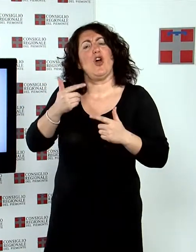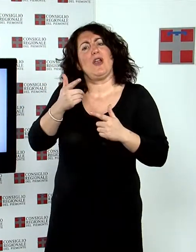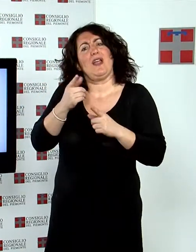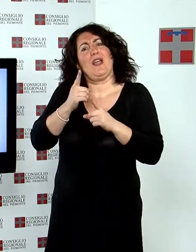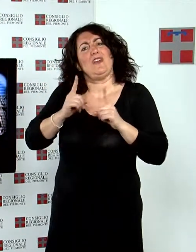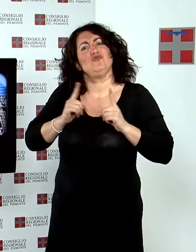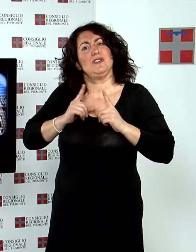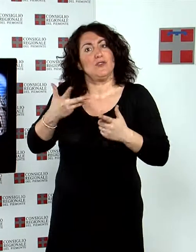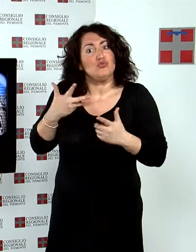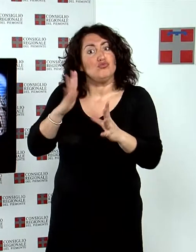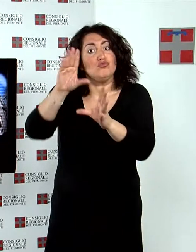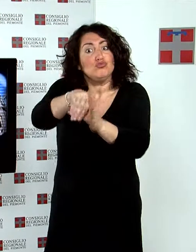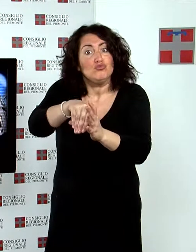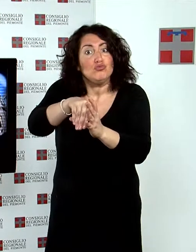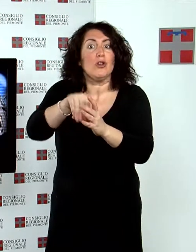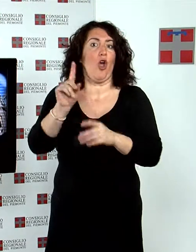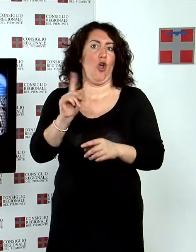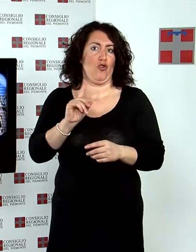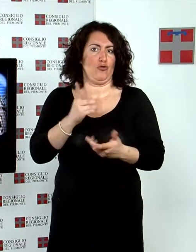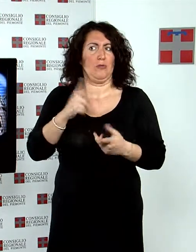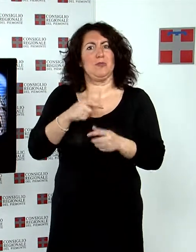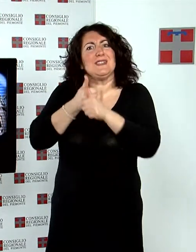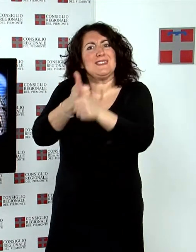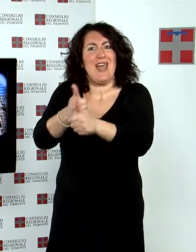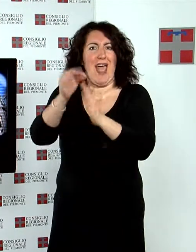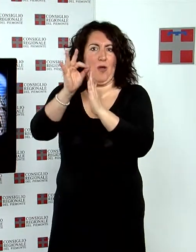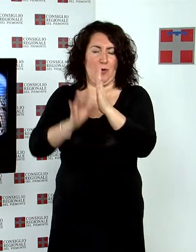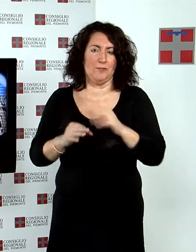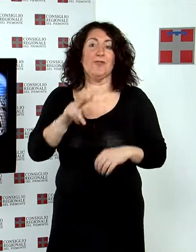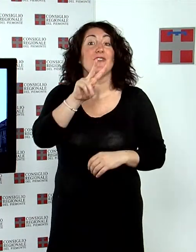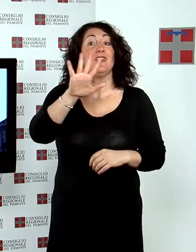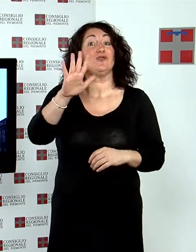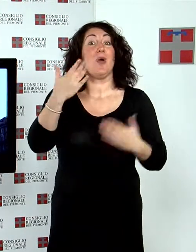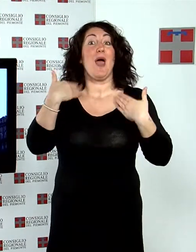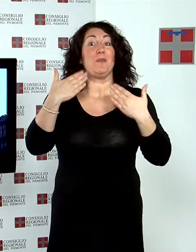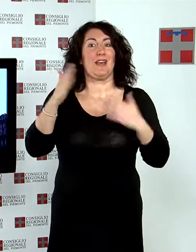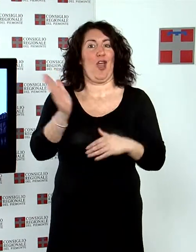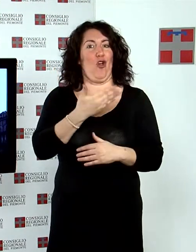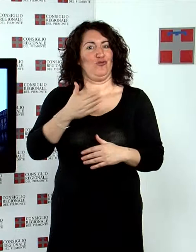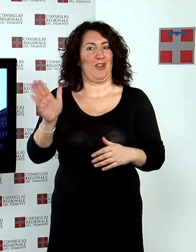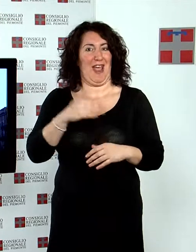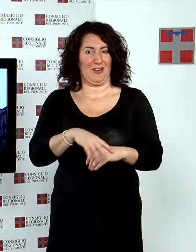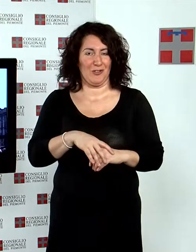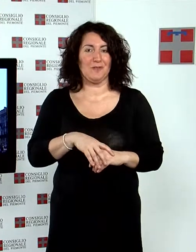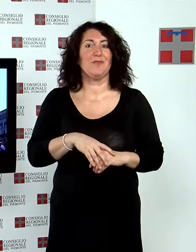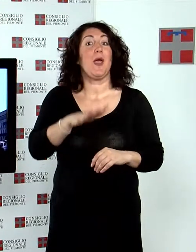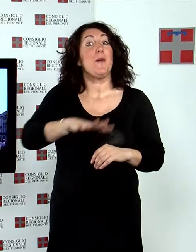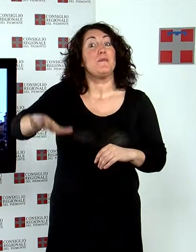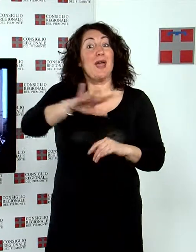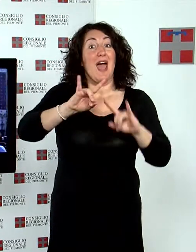indicato. Concerto del 25 aprile. Anche quest'anno Piazza Castello a Torino sarà teatro del